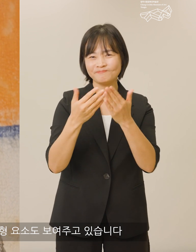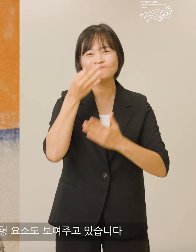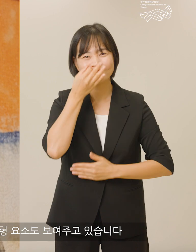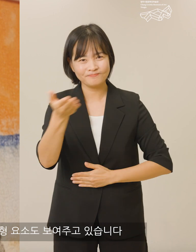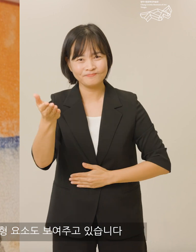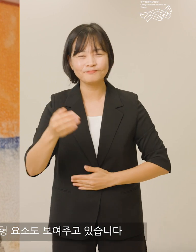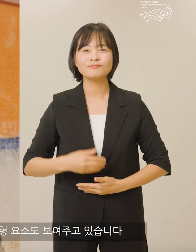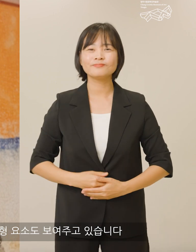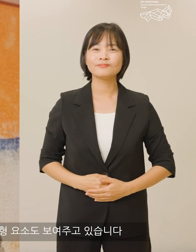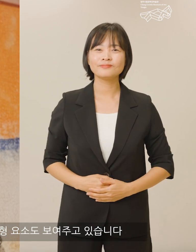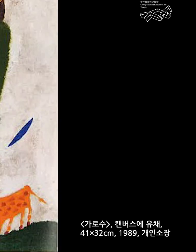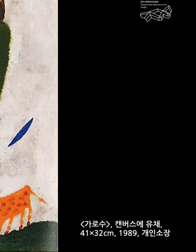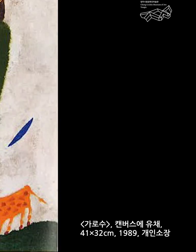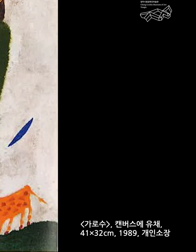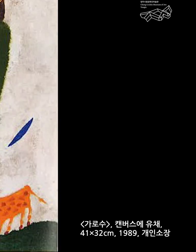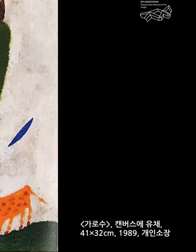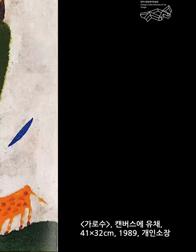있습니다.